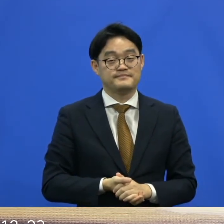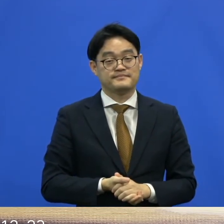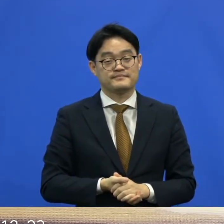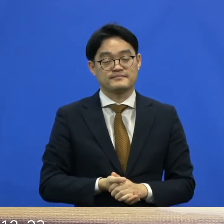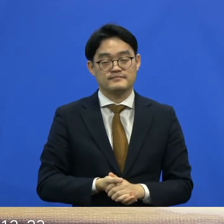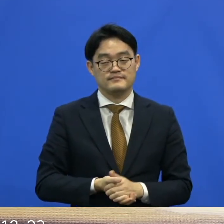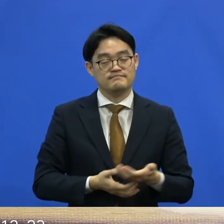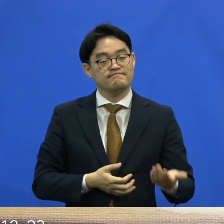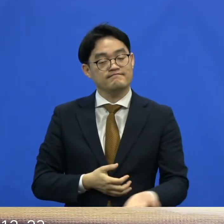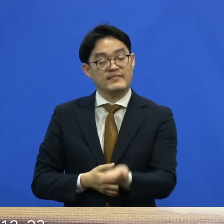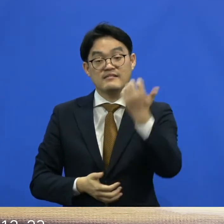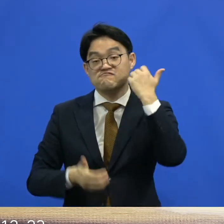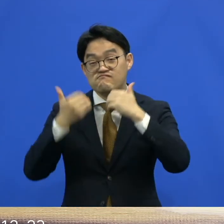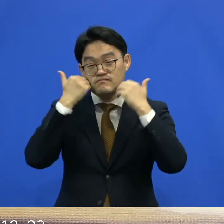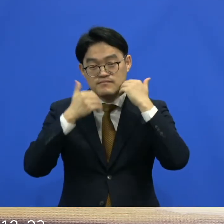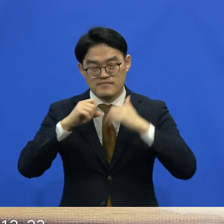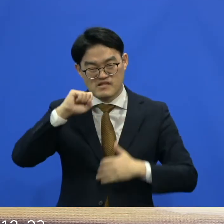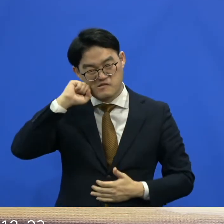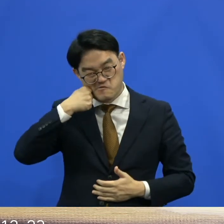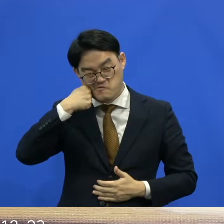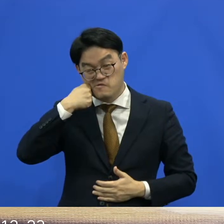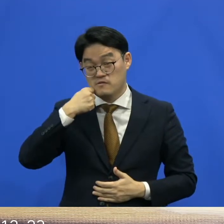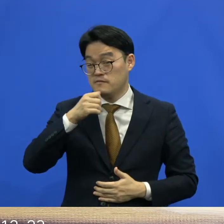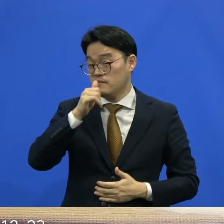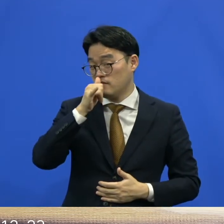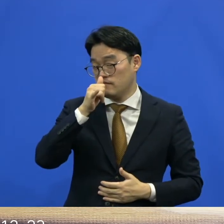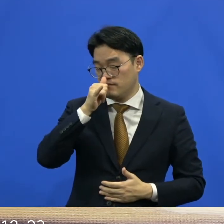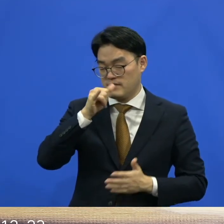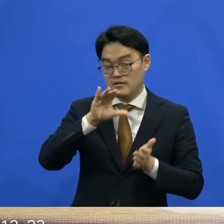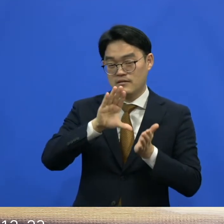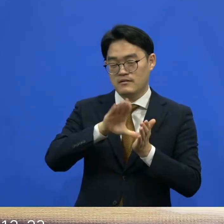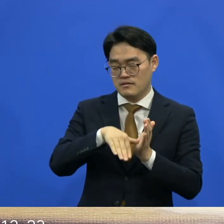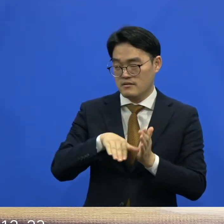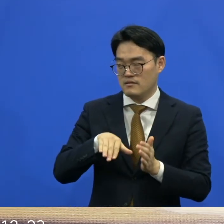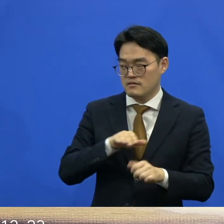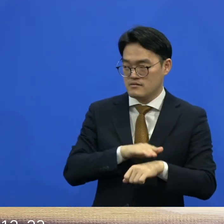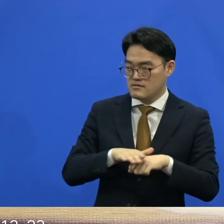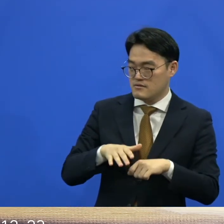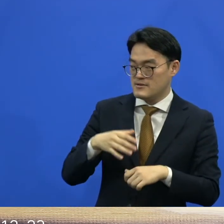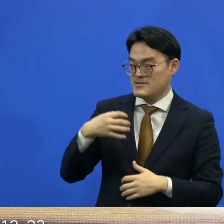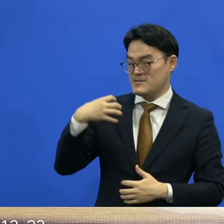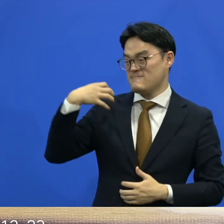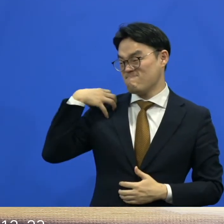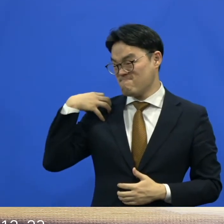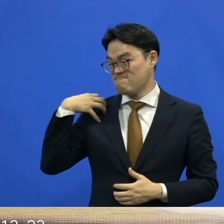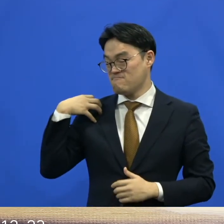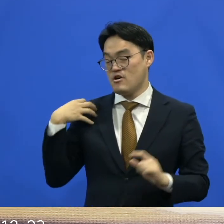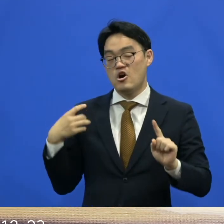누구나 어려운 순간이 옵니다. 그러나 우리는 그 어려운 순간을 감당해냅니다. 무슨 힘으로?